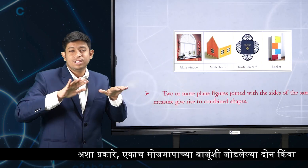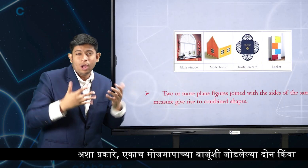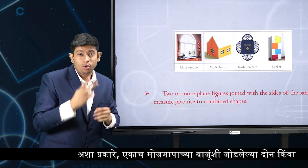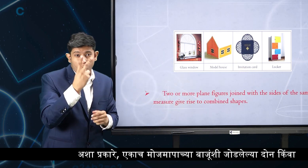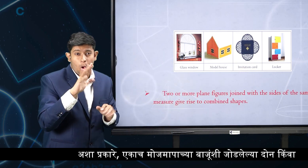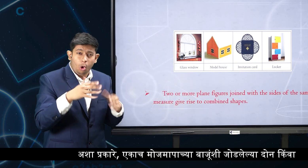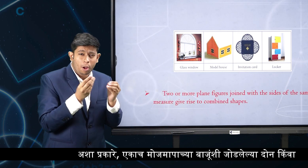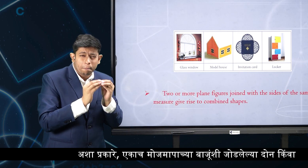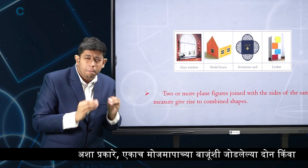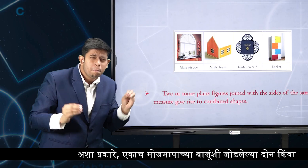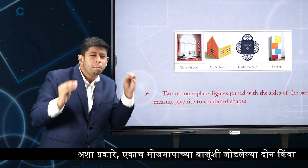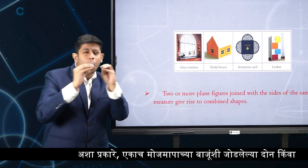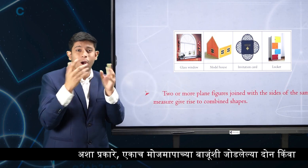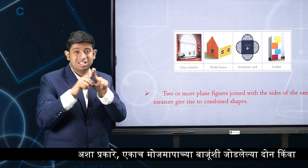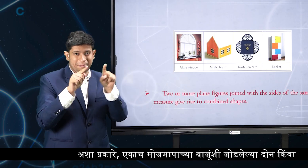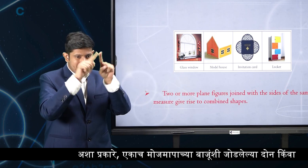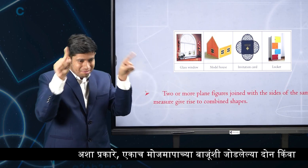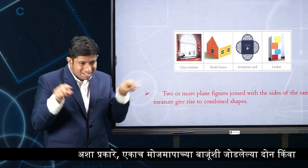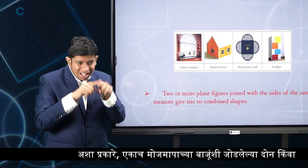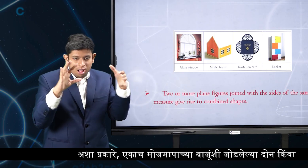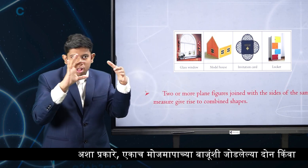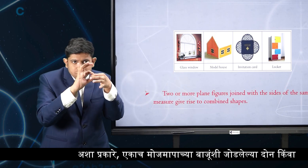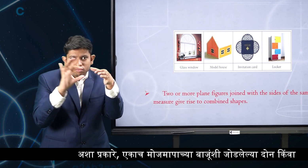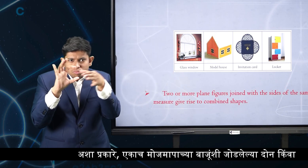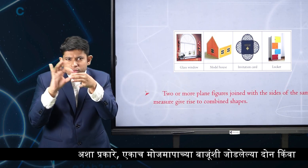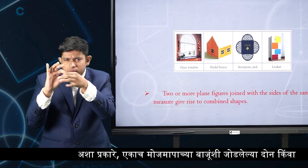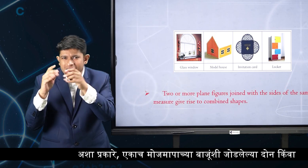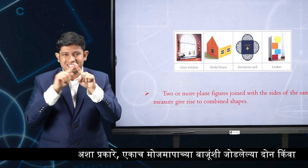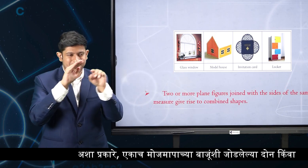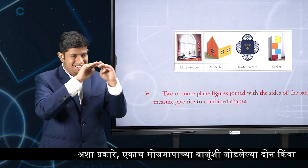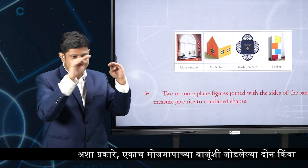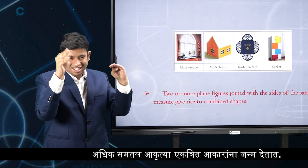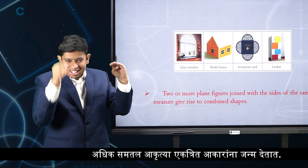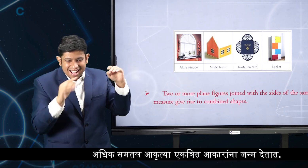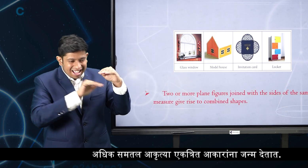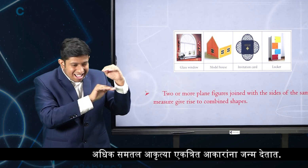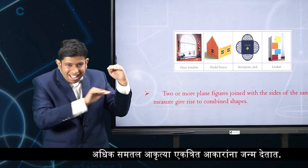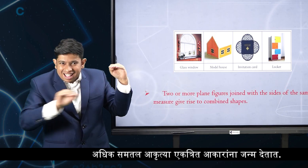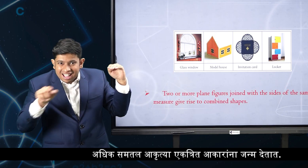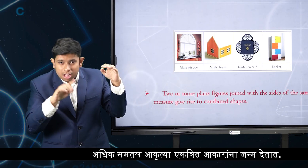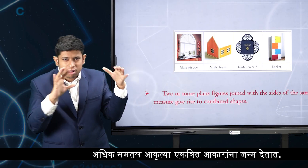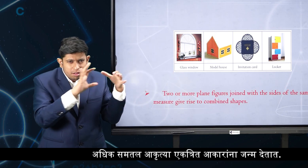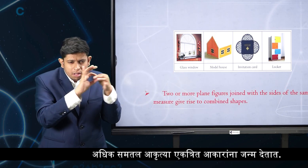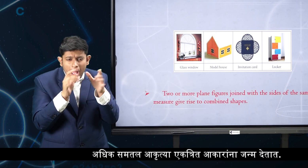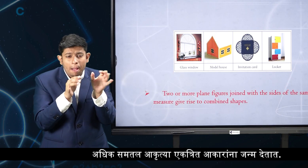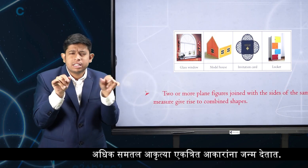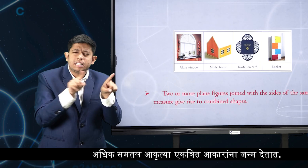अशा प्रकारे एकाच मोजमापाच्या बाजूंशी जोडलेल्या दोन किंवा अधिक समतल